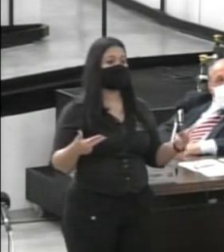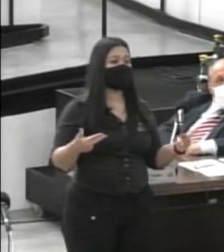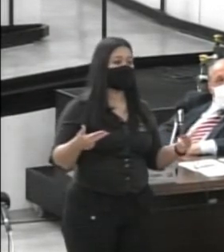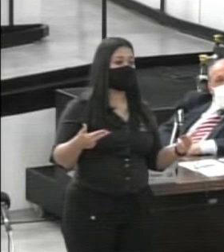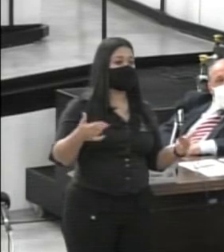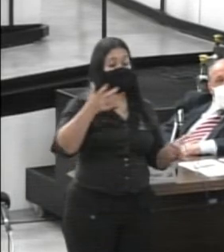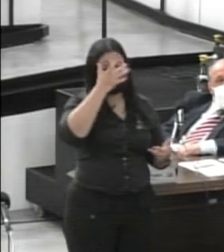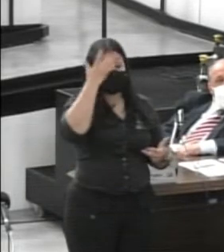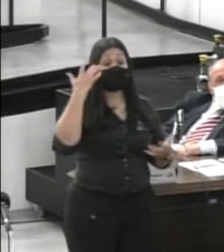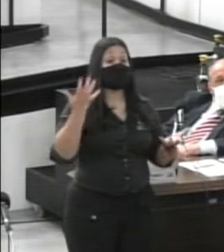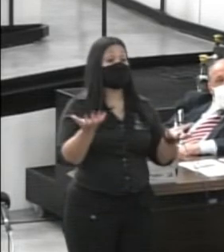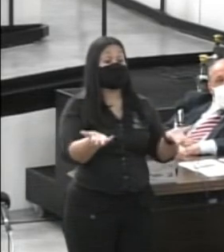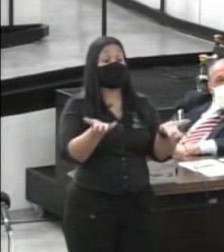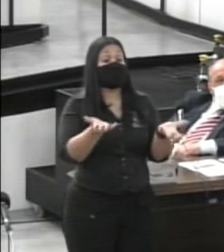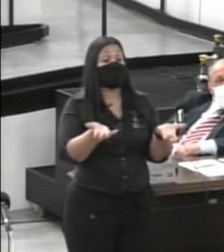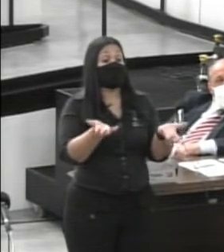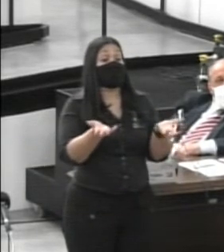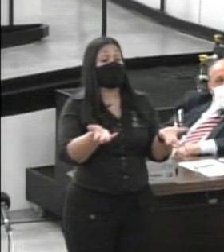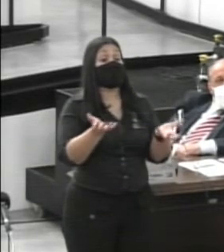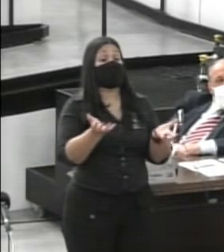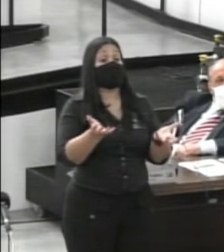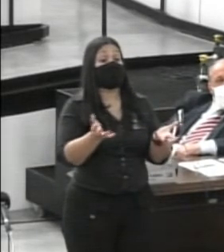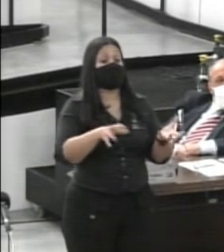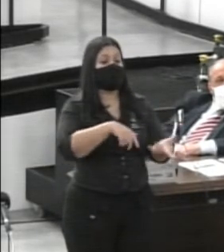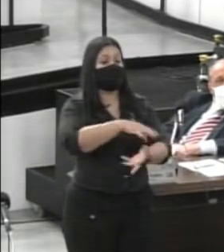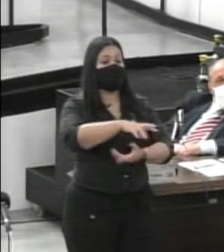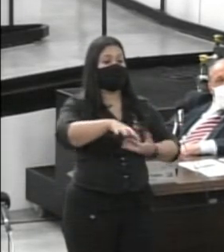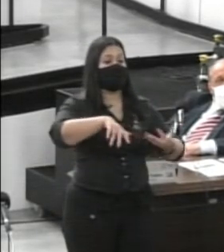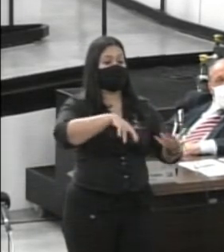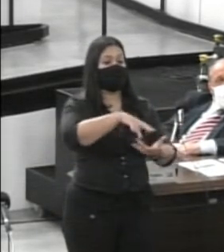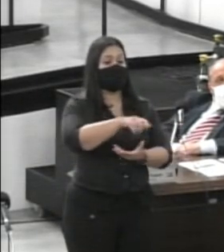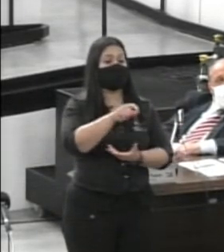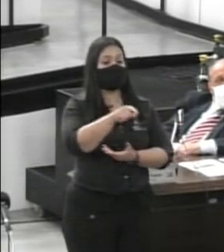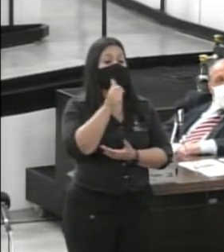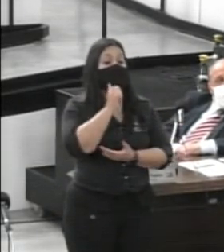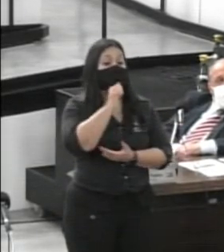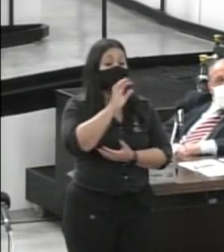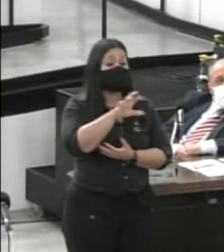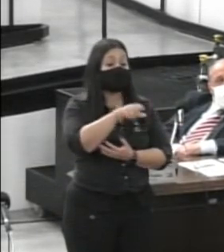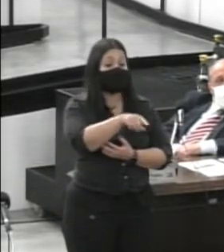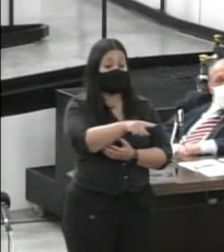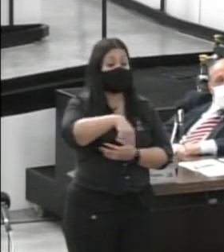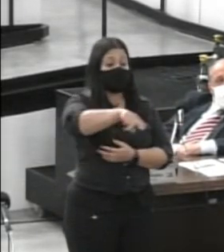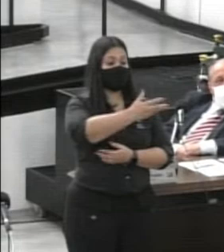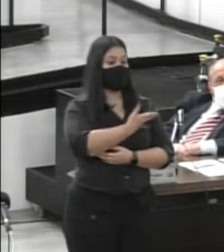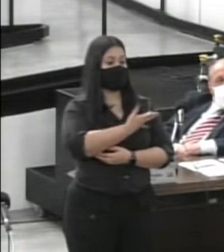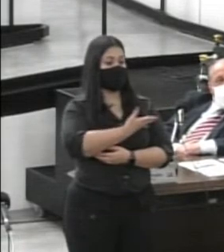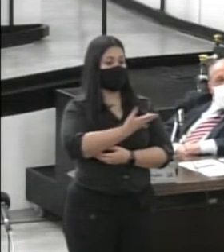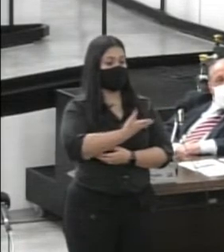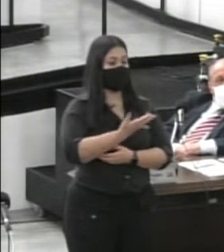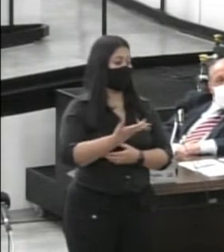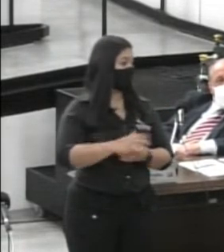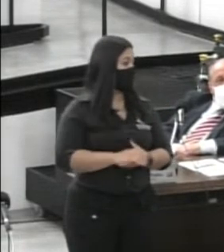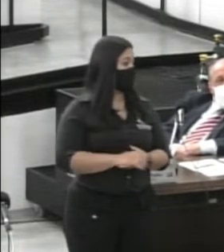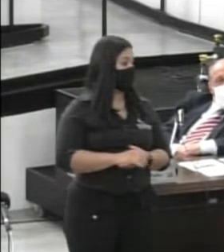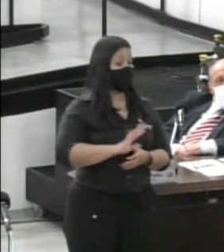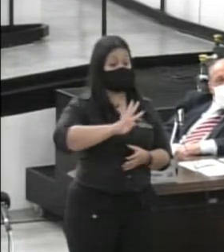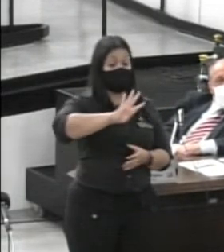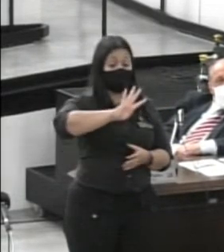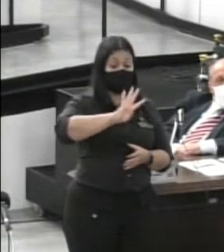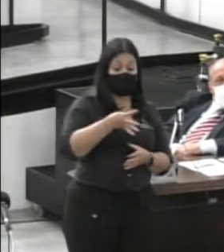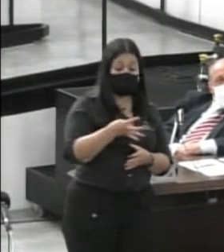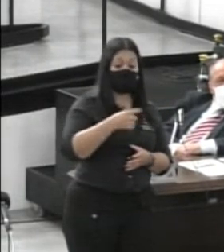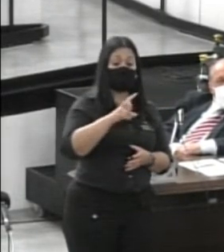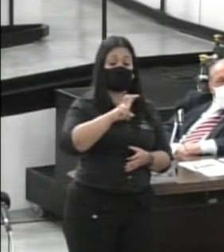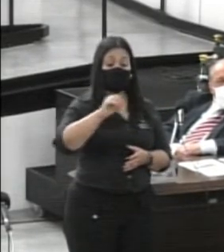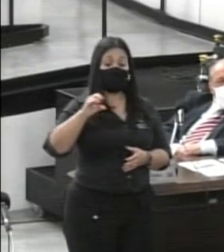querem conturbar a cabeça de algumas mães de alunos. Elas são minhas amigas. Eu não tive quase 4.500 votos à toa, né?